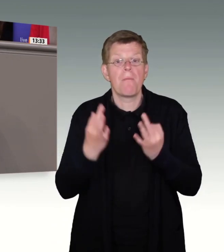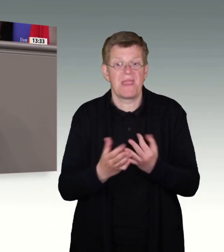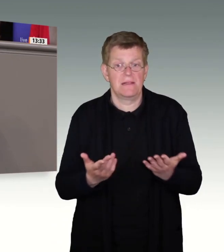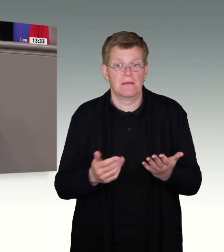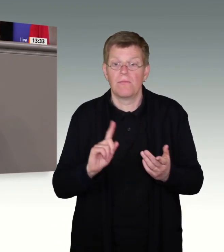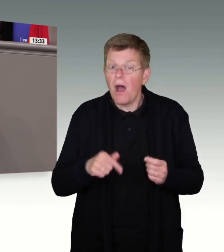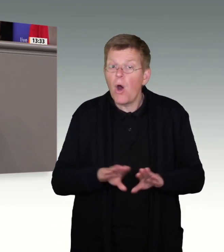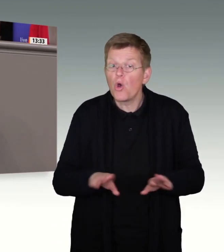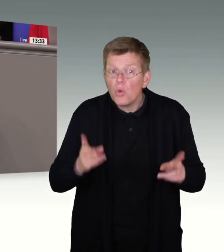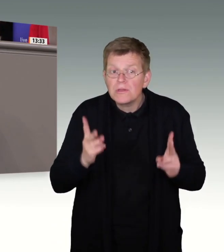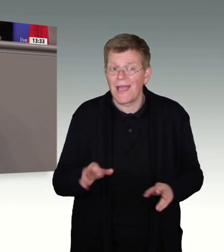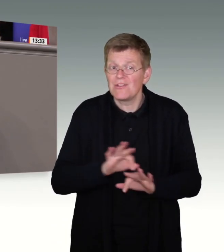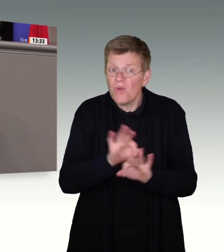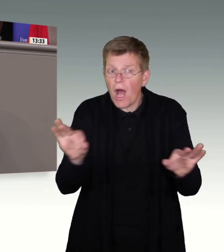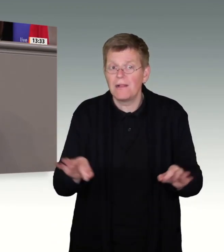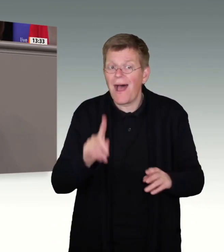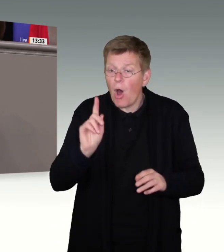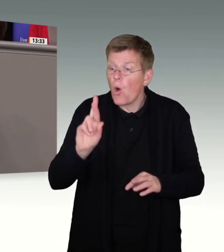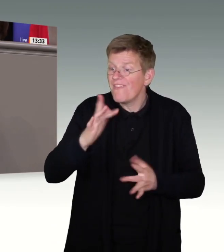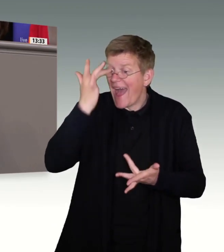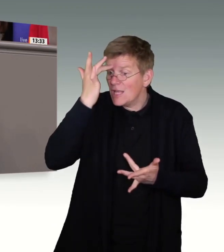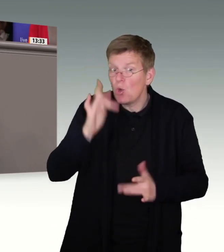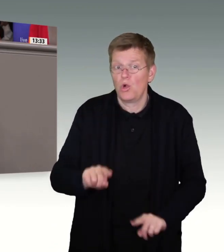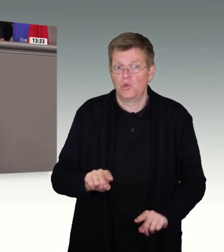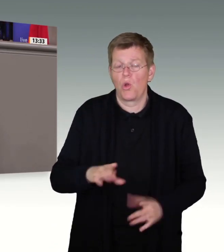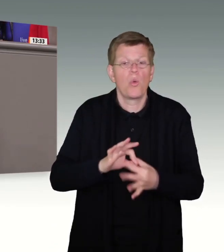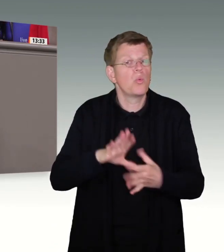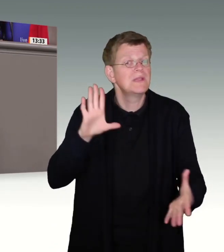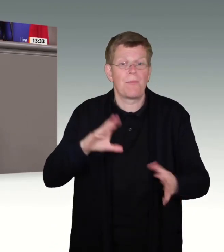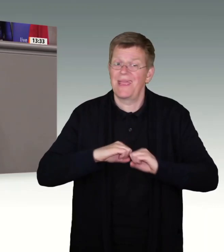für Geduldete, meine Damen und Herren, unabhängig von der Staatsangehörigkeit.